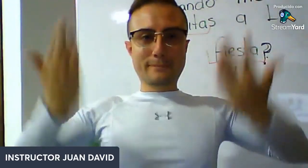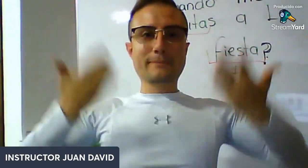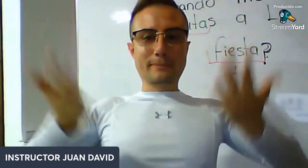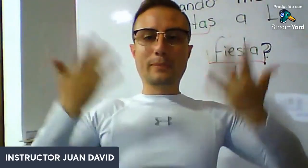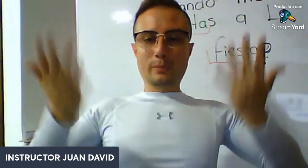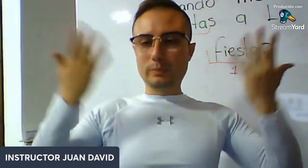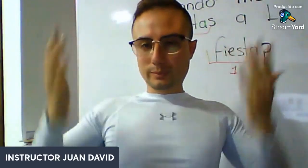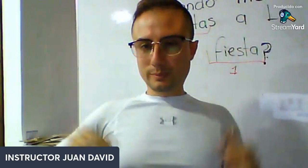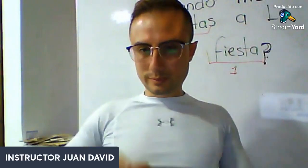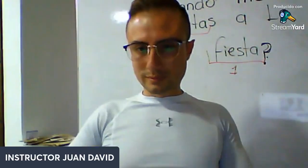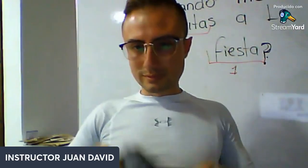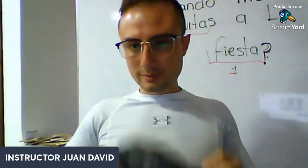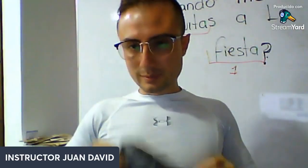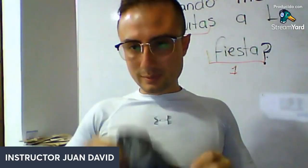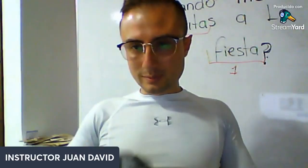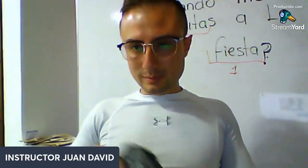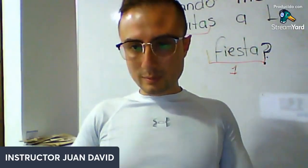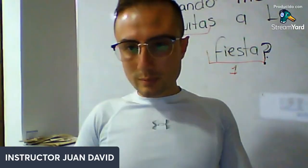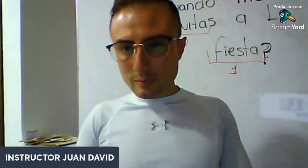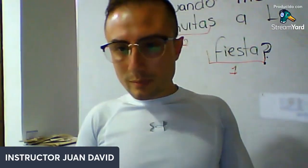bueno los espero ánimo